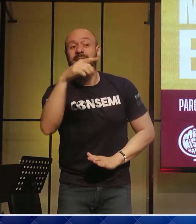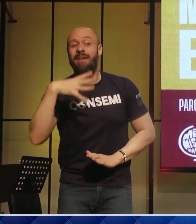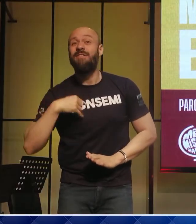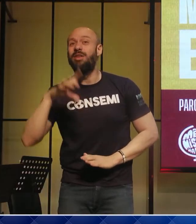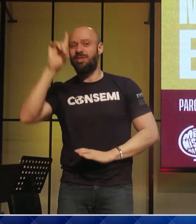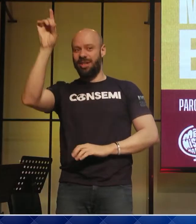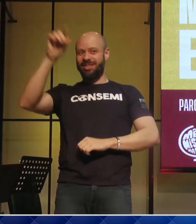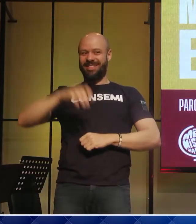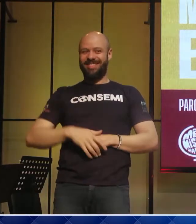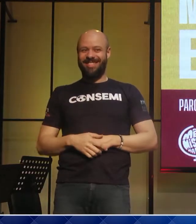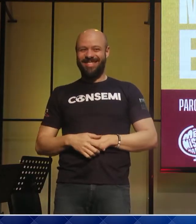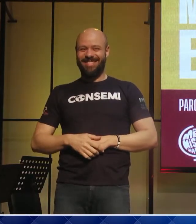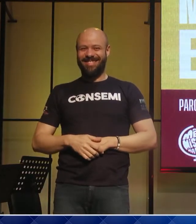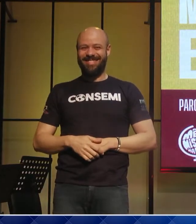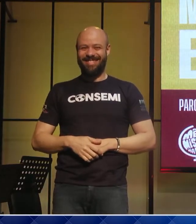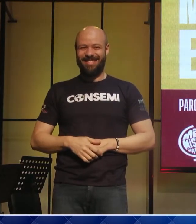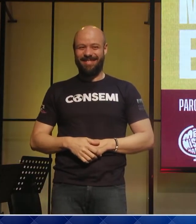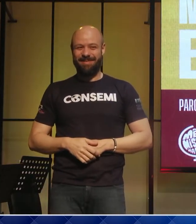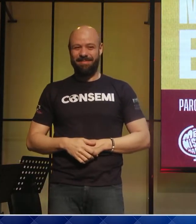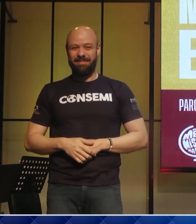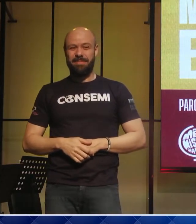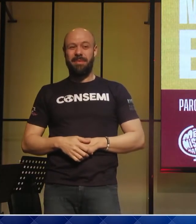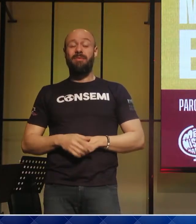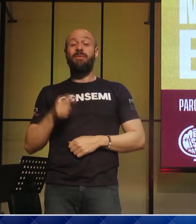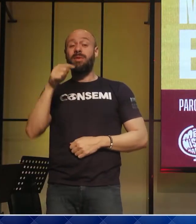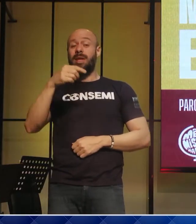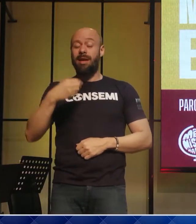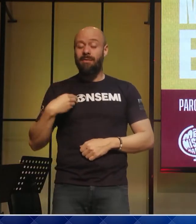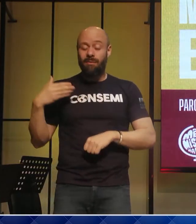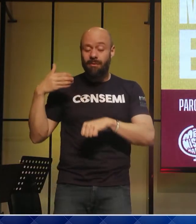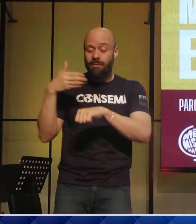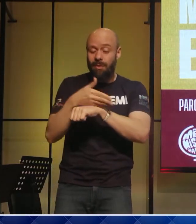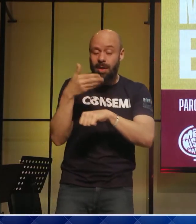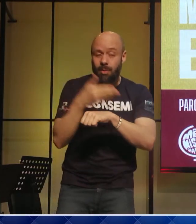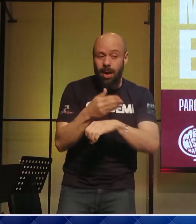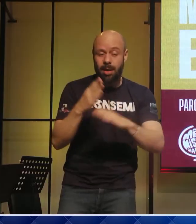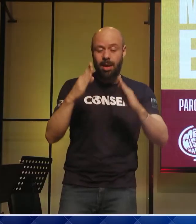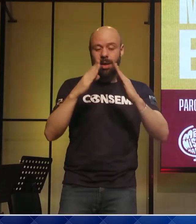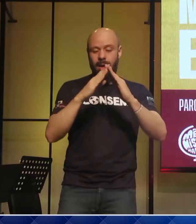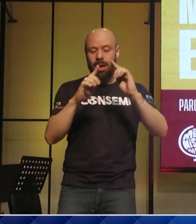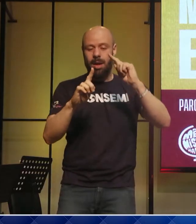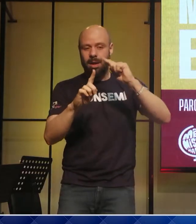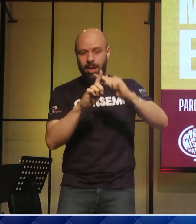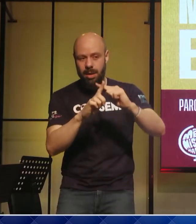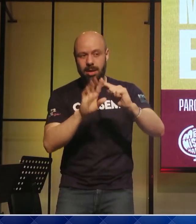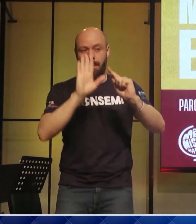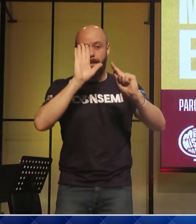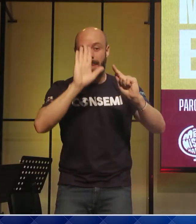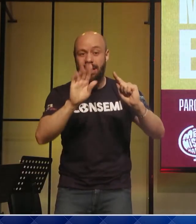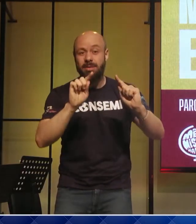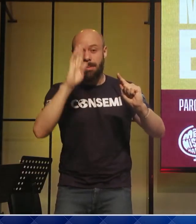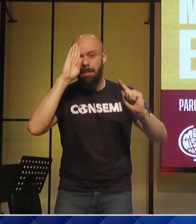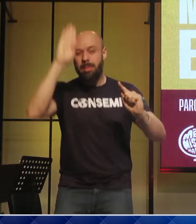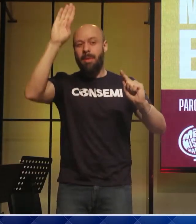comunidade. Entregou essa igreja aos cuidados do pastor Gilberto e sua